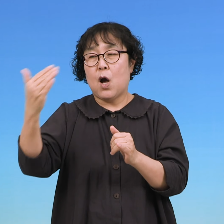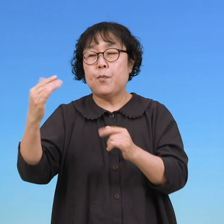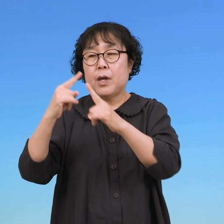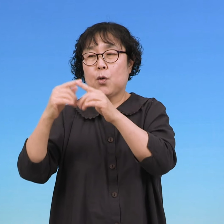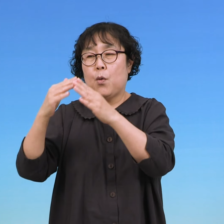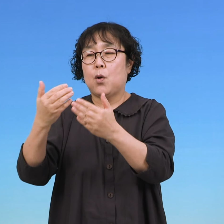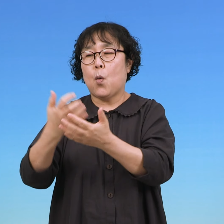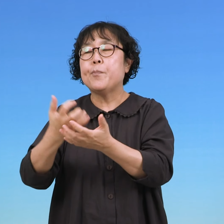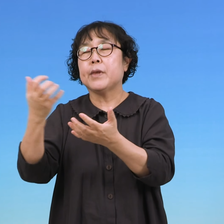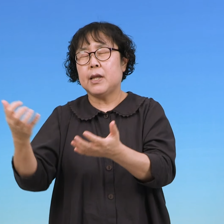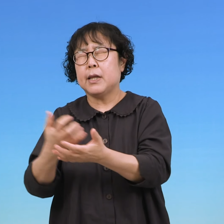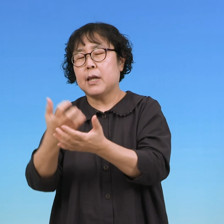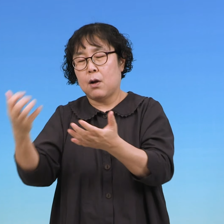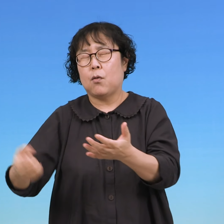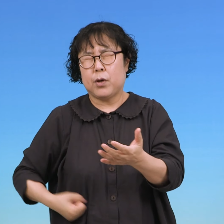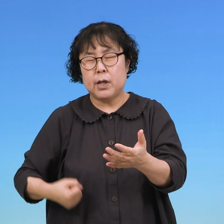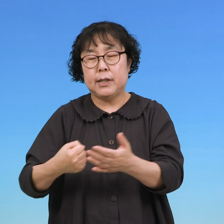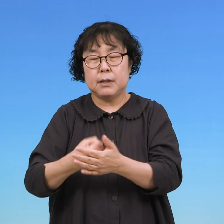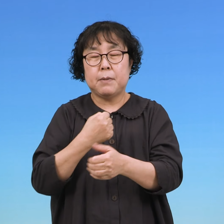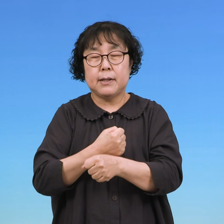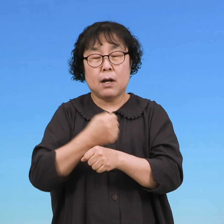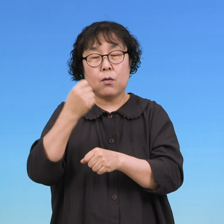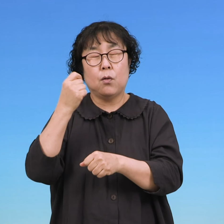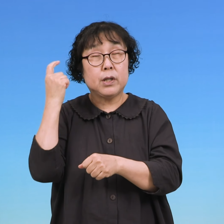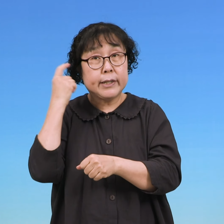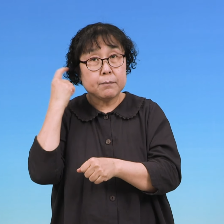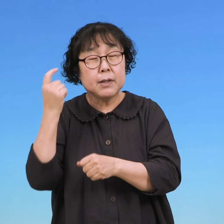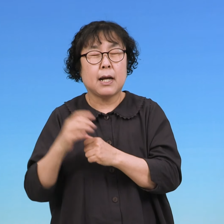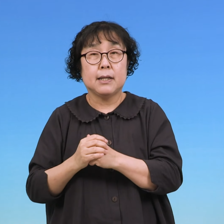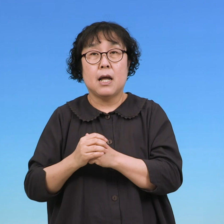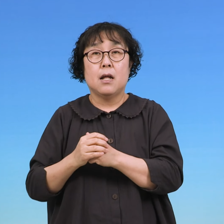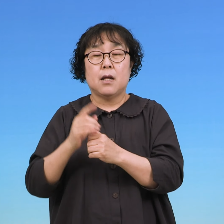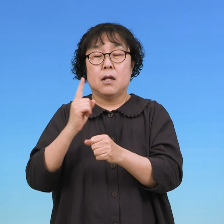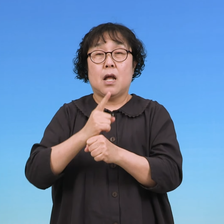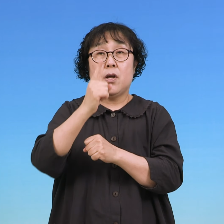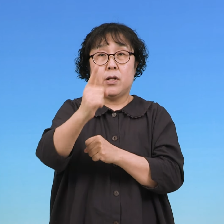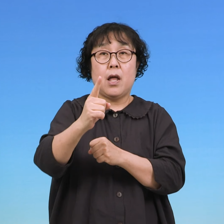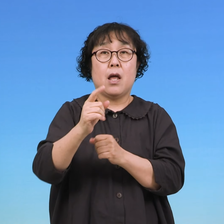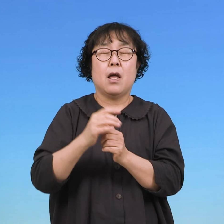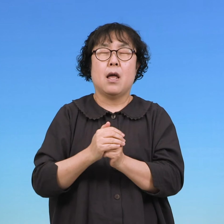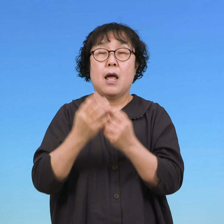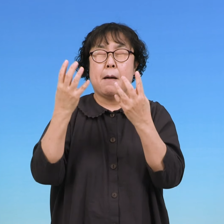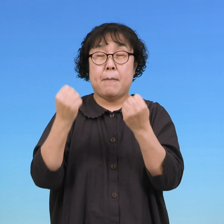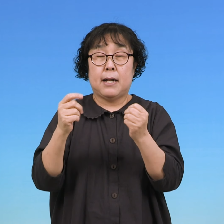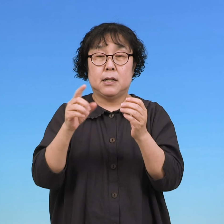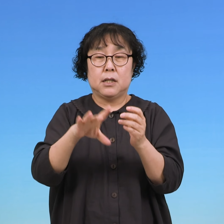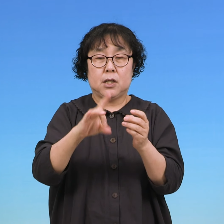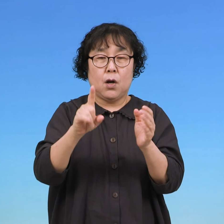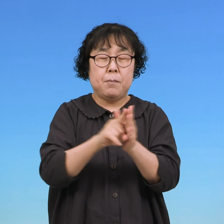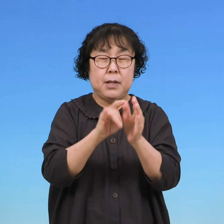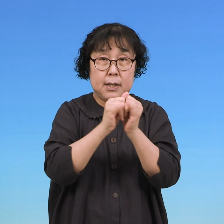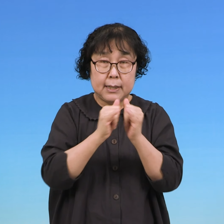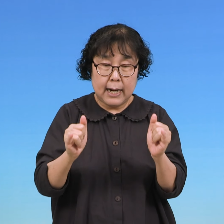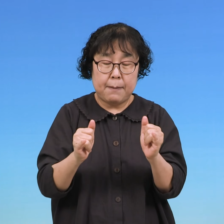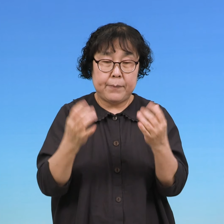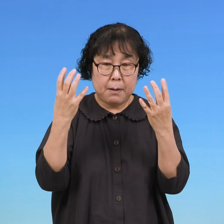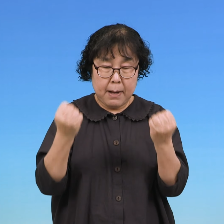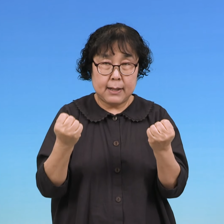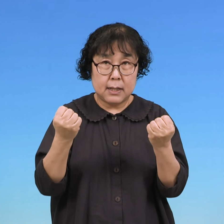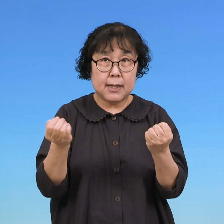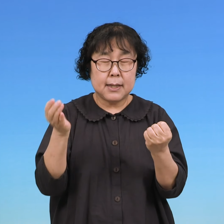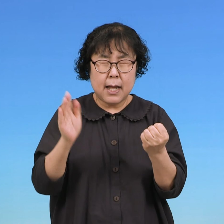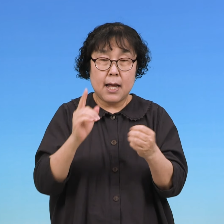하나님께 기도해요. 하나님 이제 내년에 지도자들 다 가시고 나면 이제 섬겨야 될 많은 초신자분들이나 이런